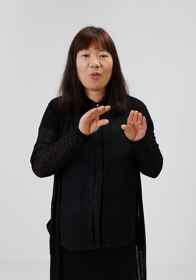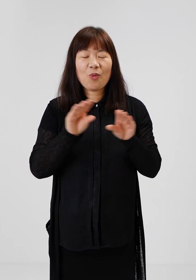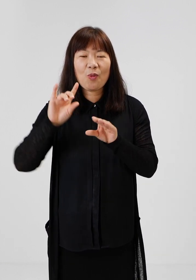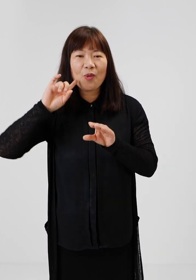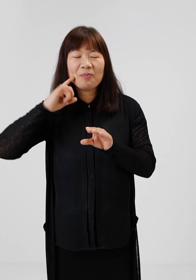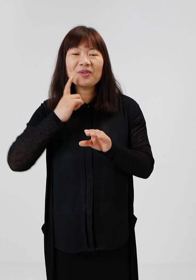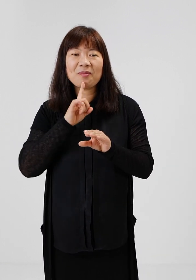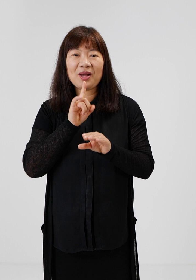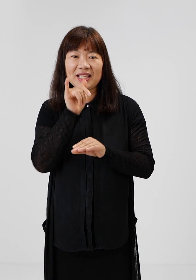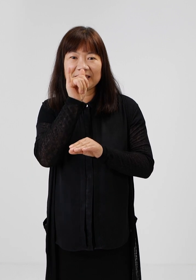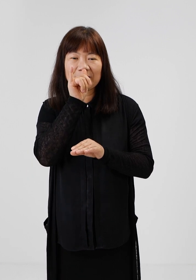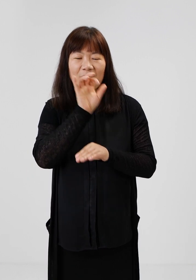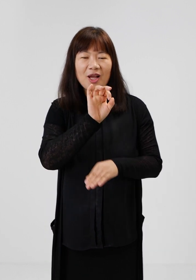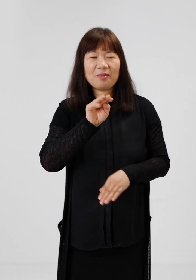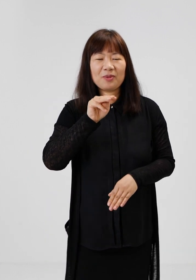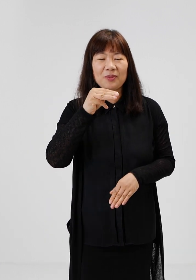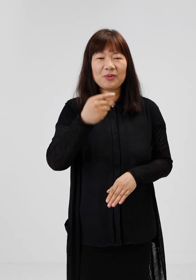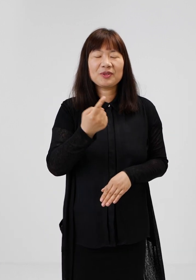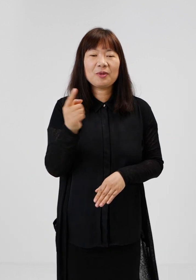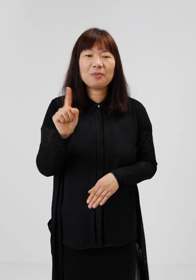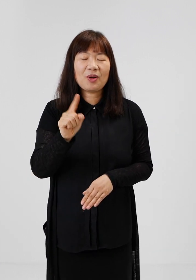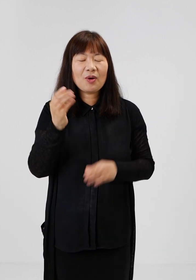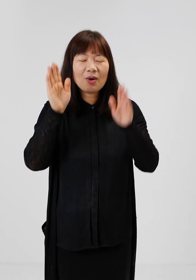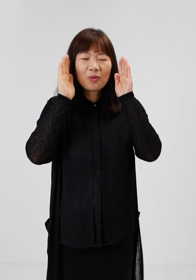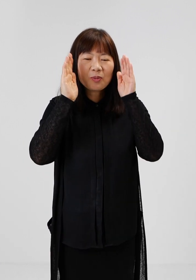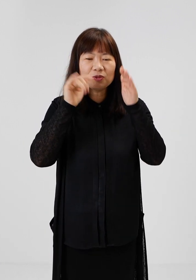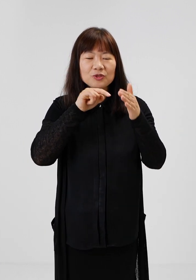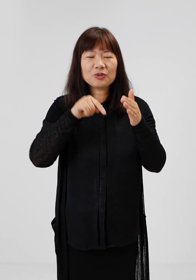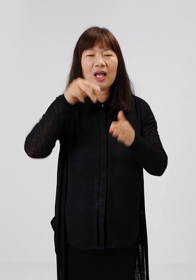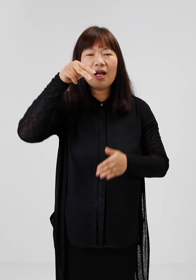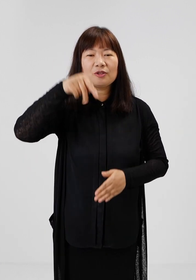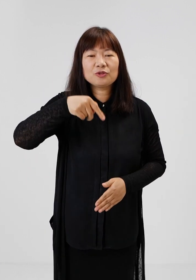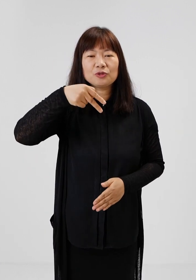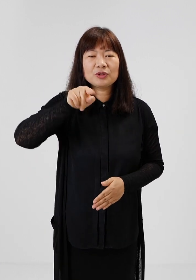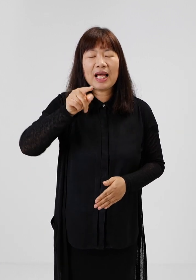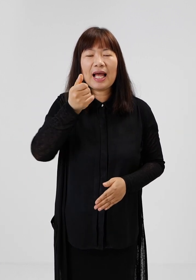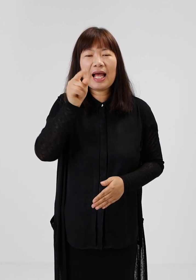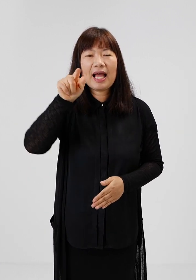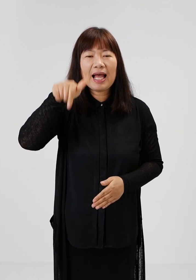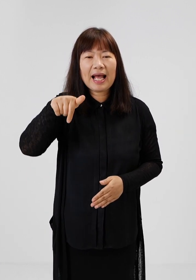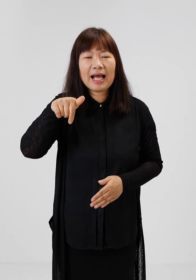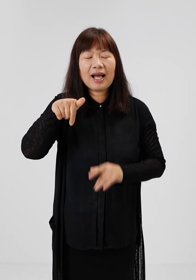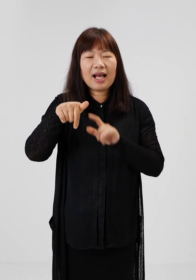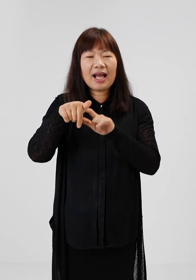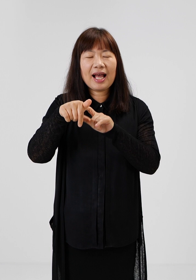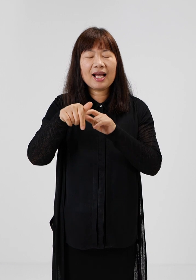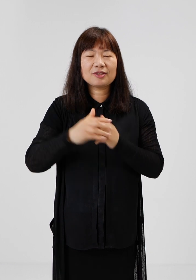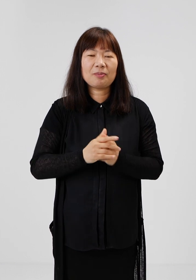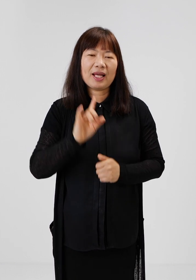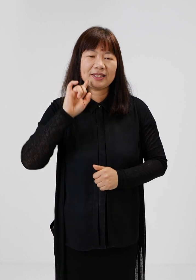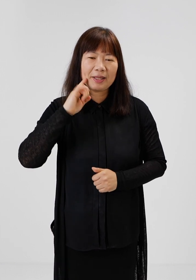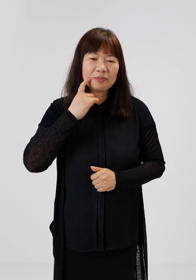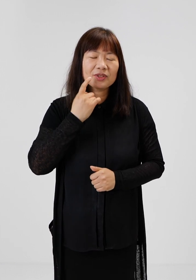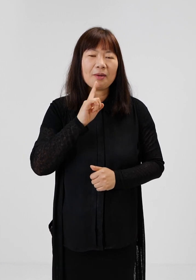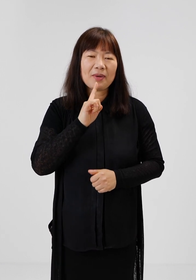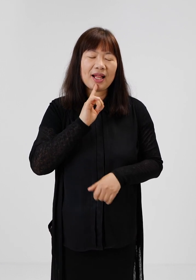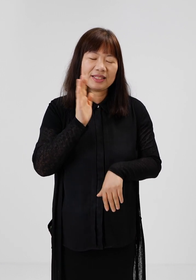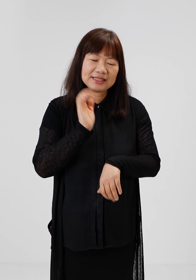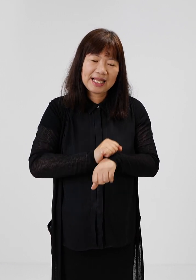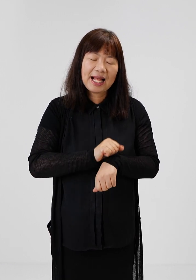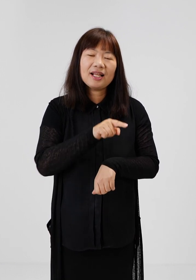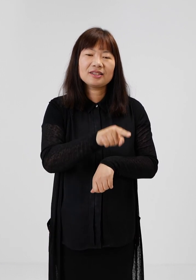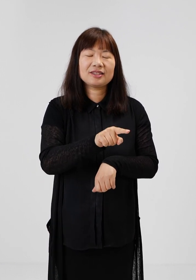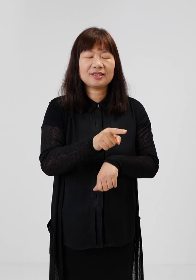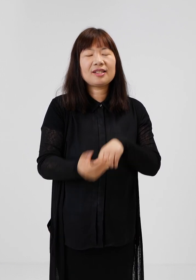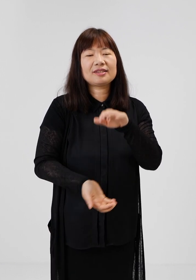이 아볼로는 당시 유행했던 학문 중에 수사하게 대가예요. 그러니까 이 사람이